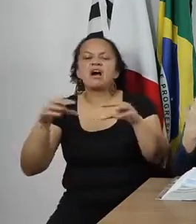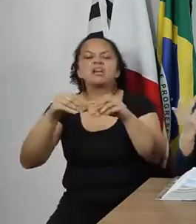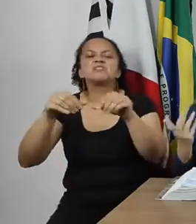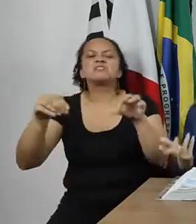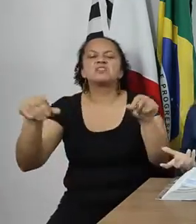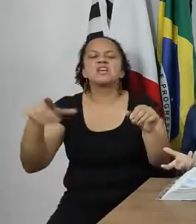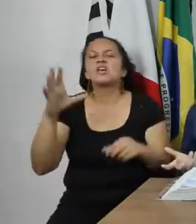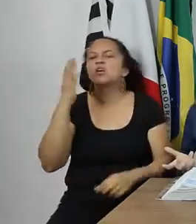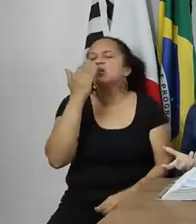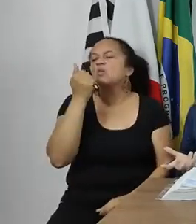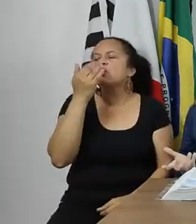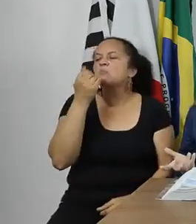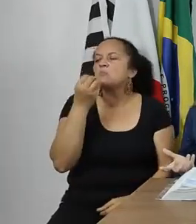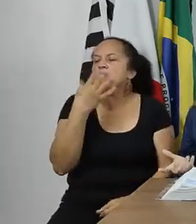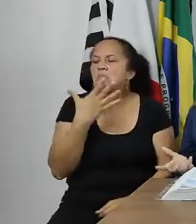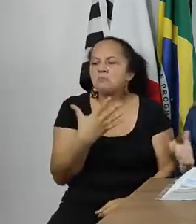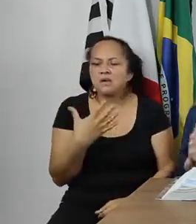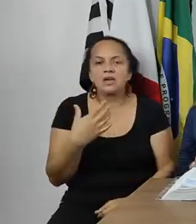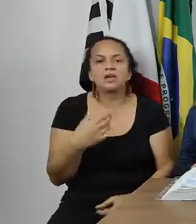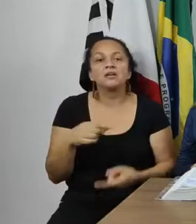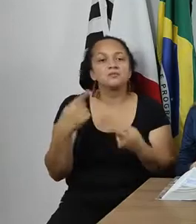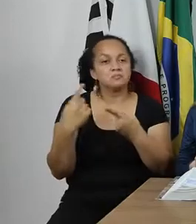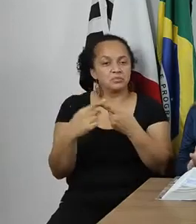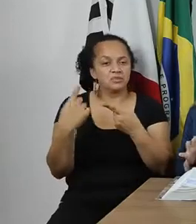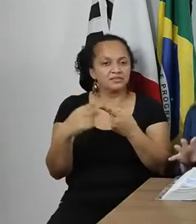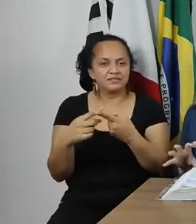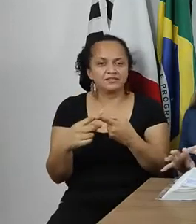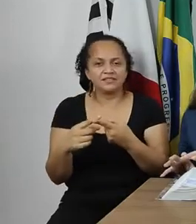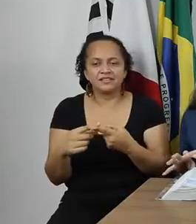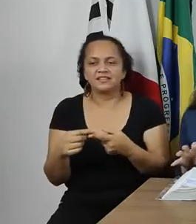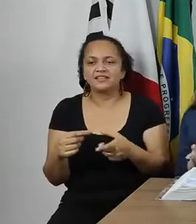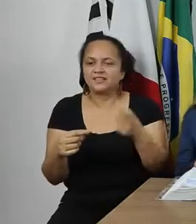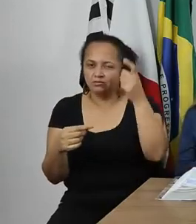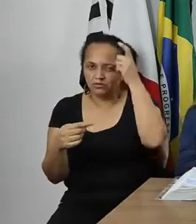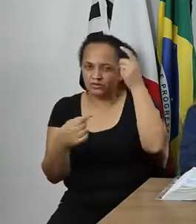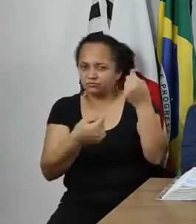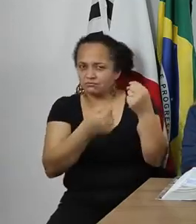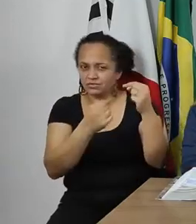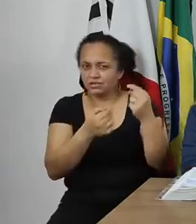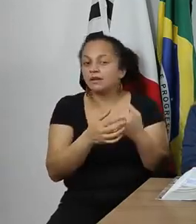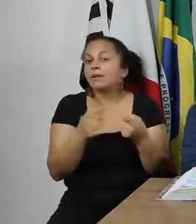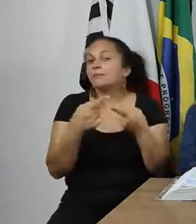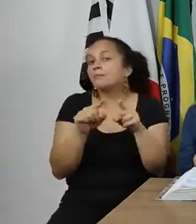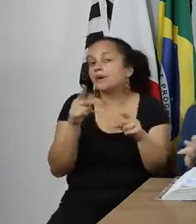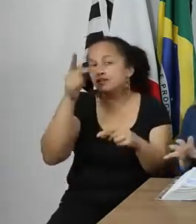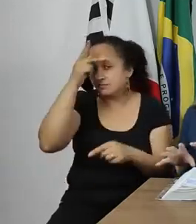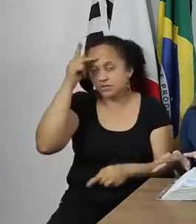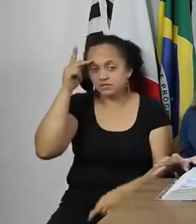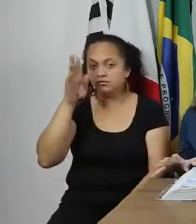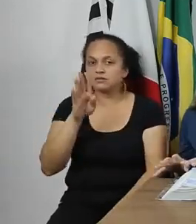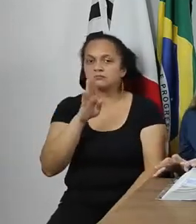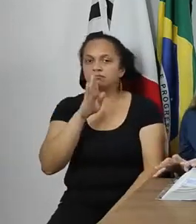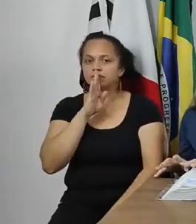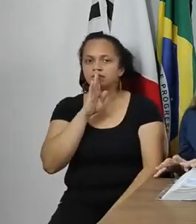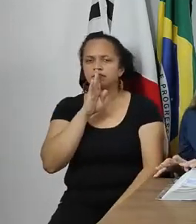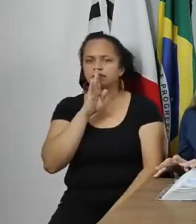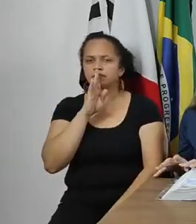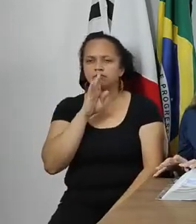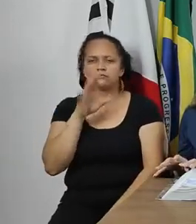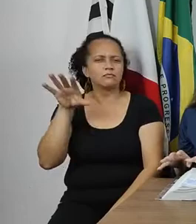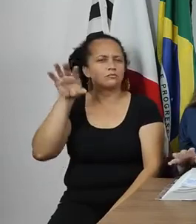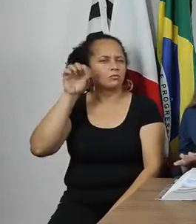do bom e do melhor. Só que o povo, ele obedeceu o que o rei Ezequias disse, não respondeu nada a eles.